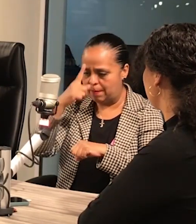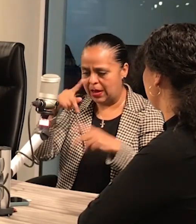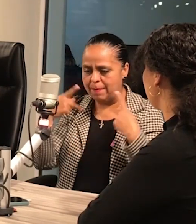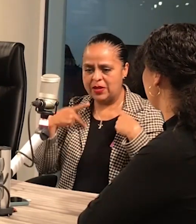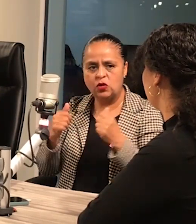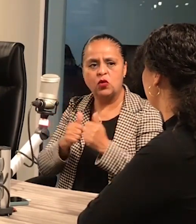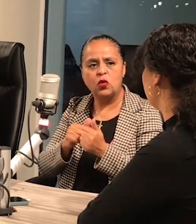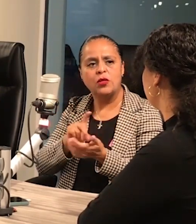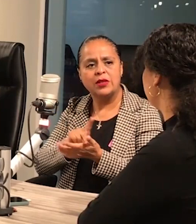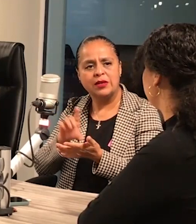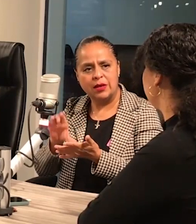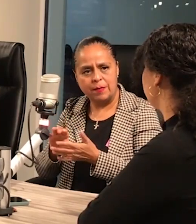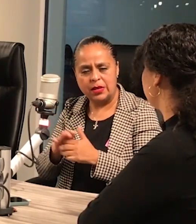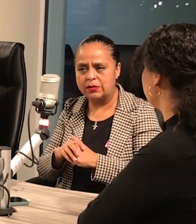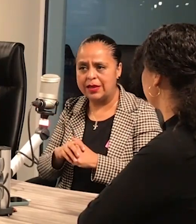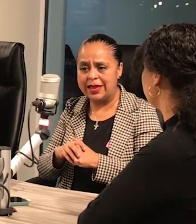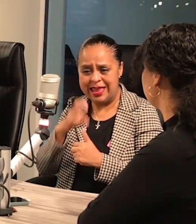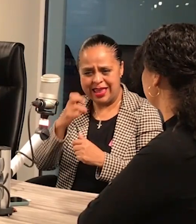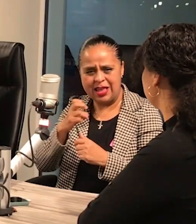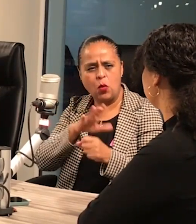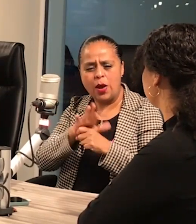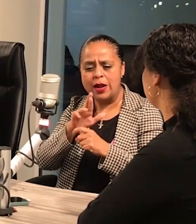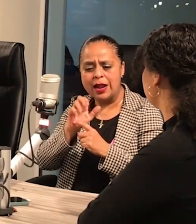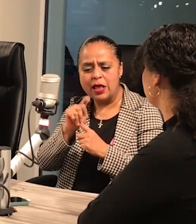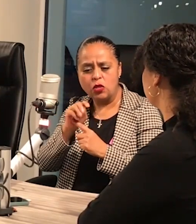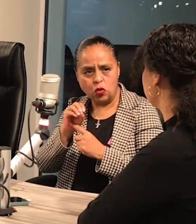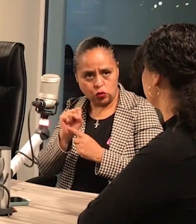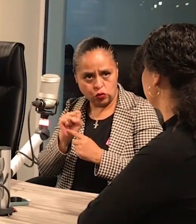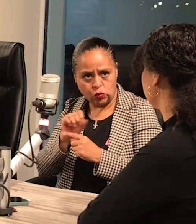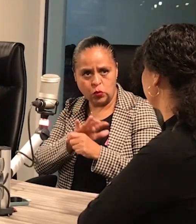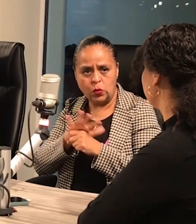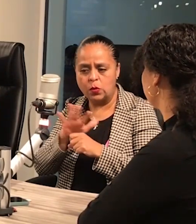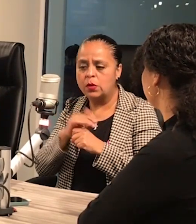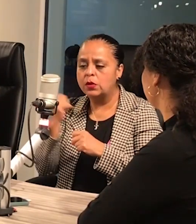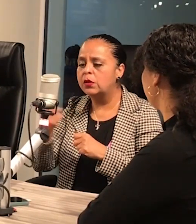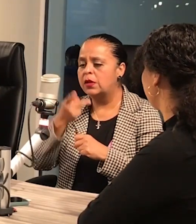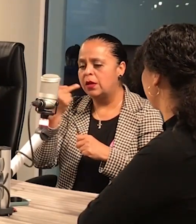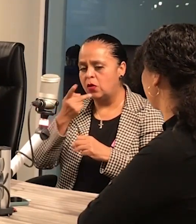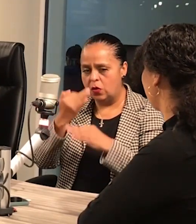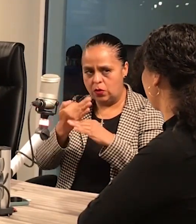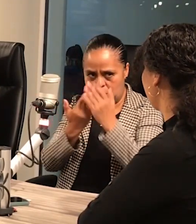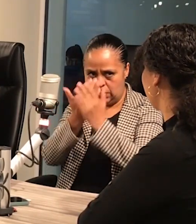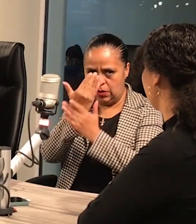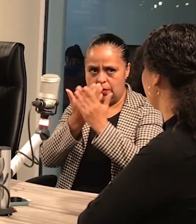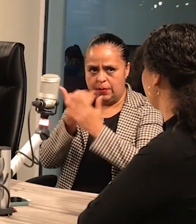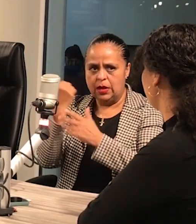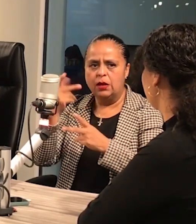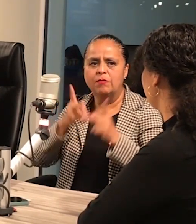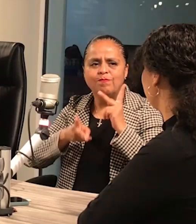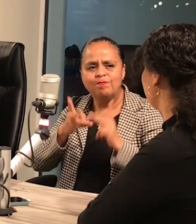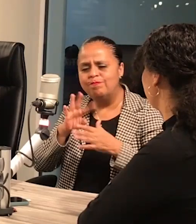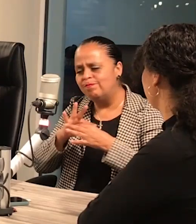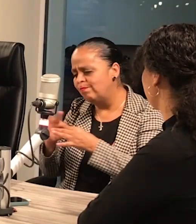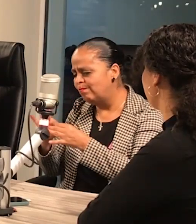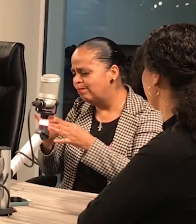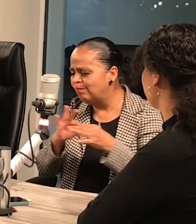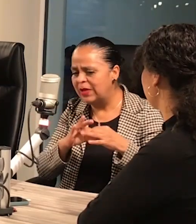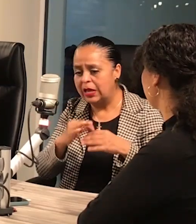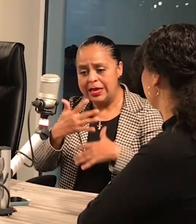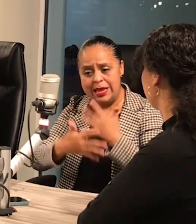con discapacidad. Uno de estos retos es que, lo estamos hablando hoy por la mañana, que menos